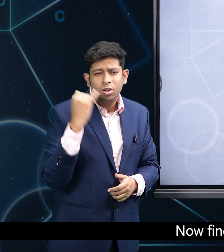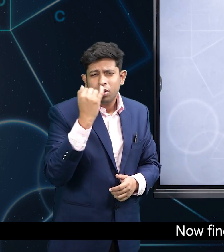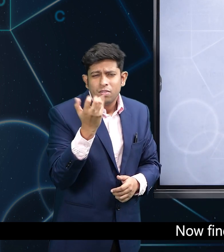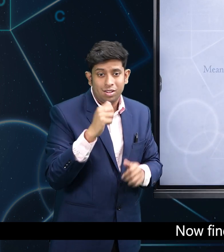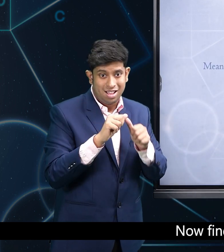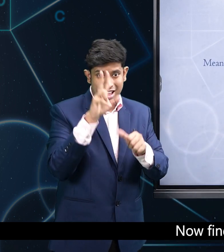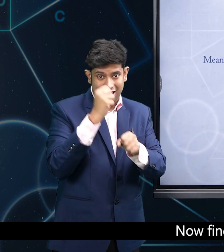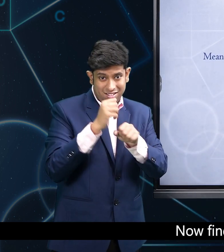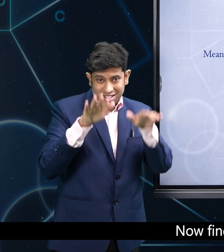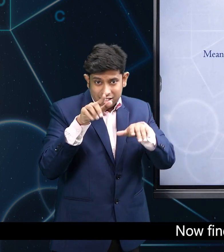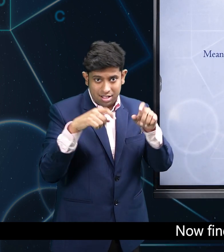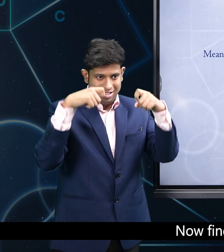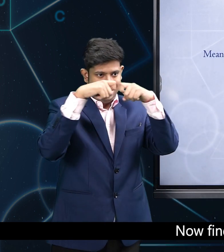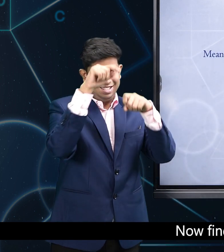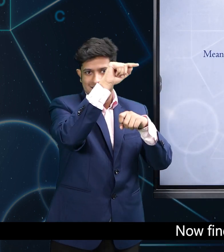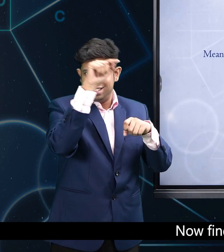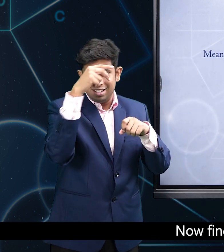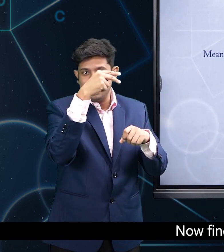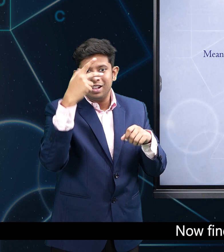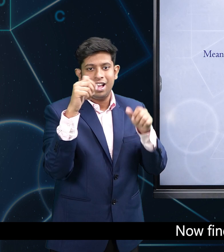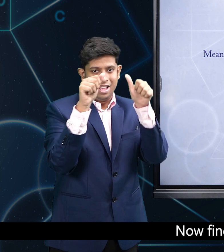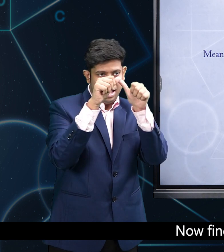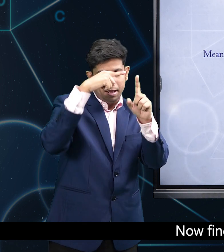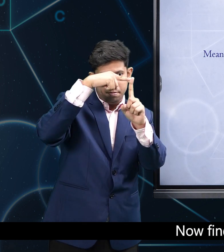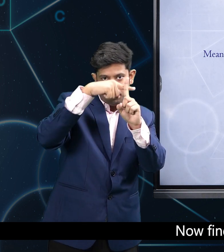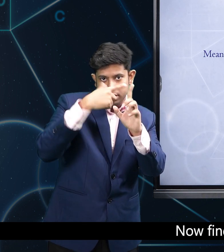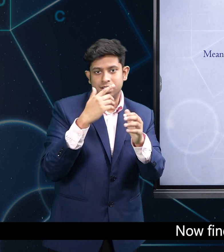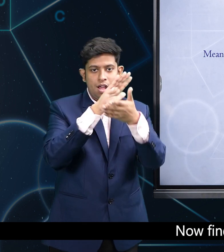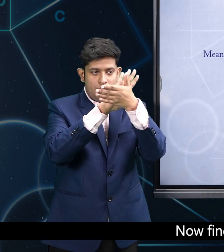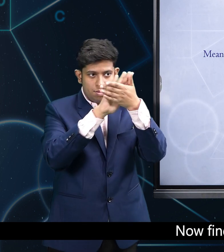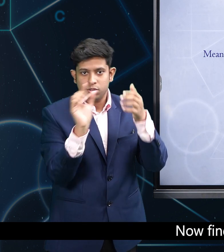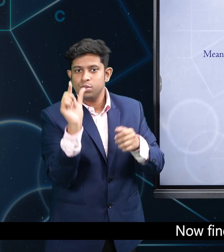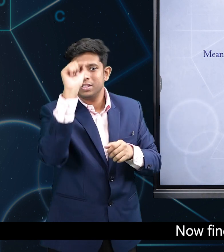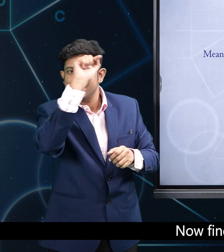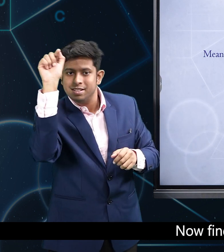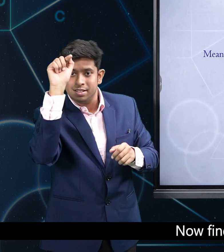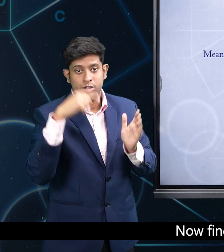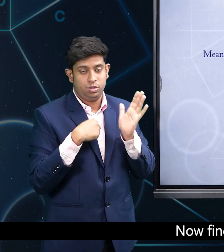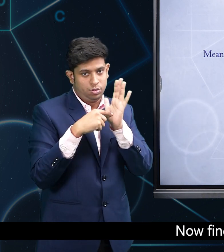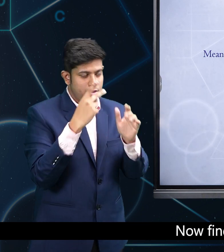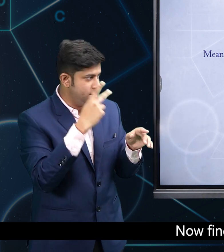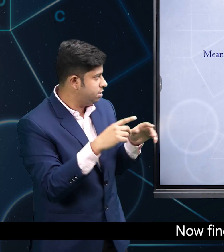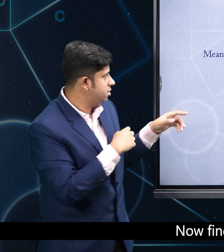Now find the mean x a plus h u